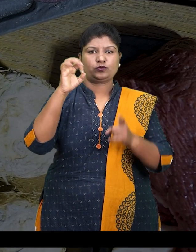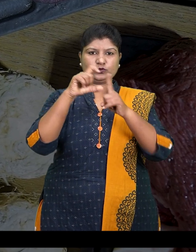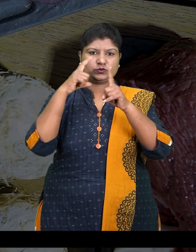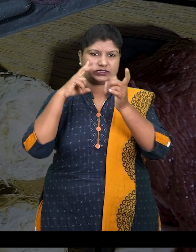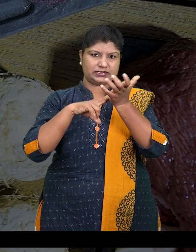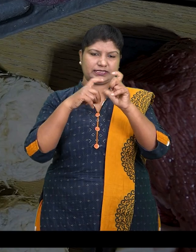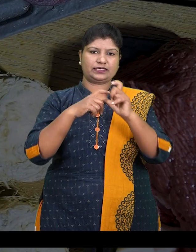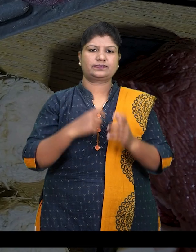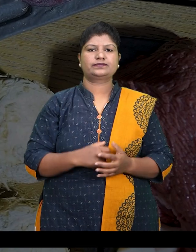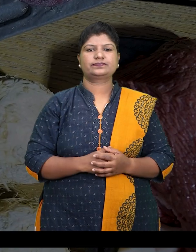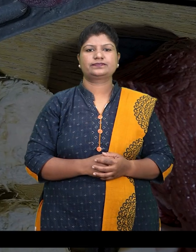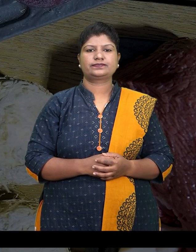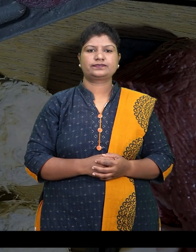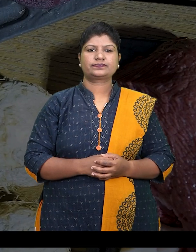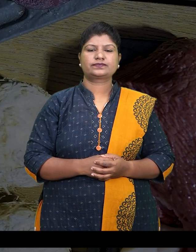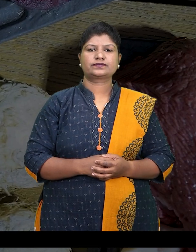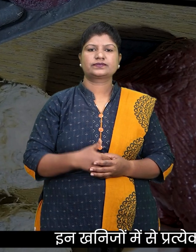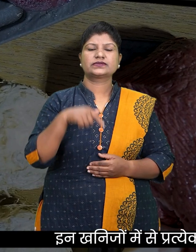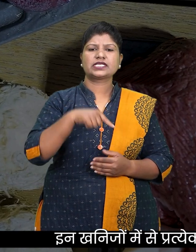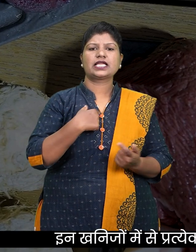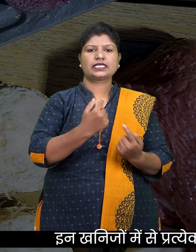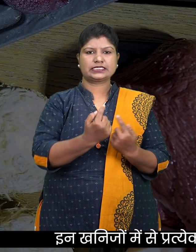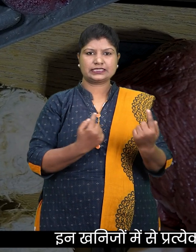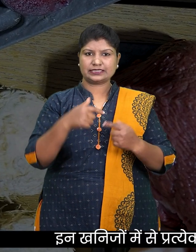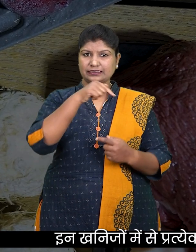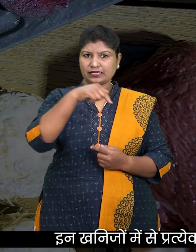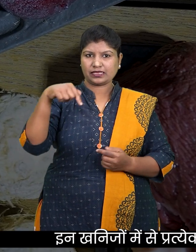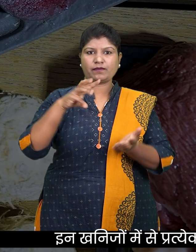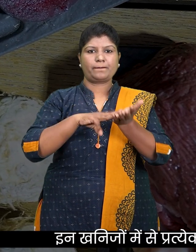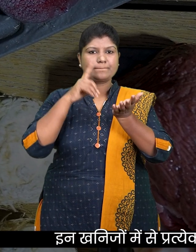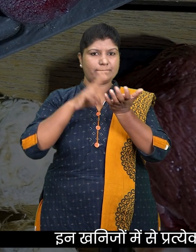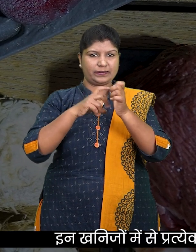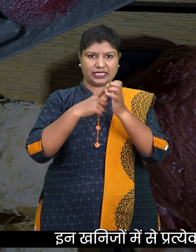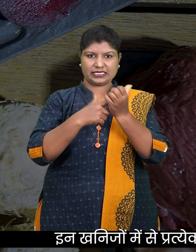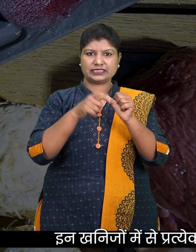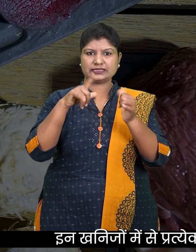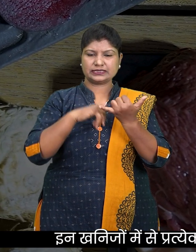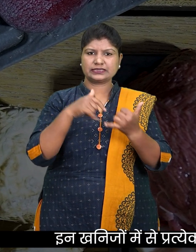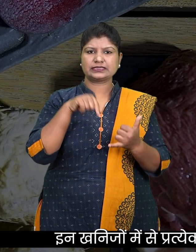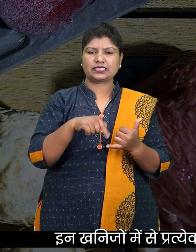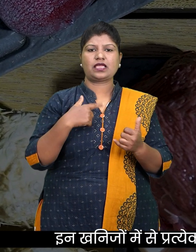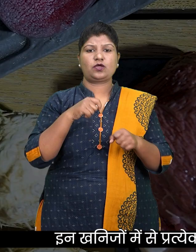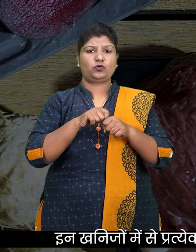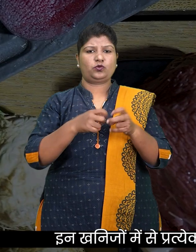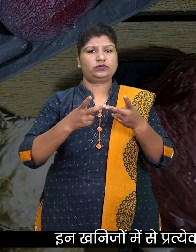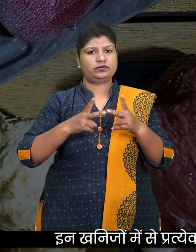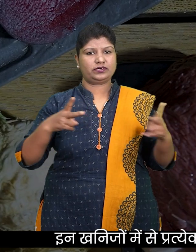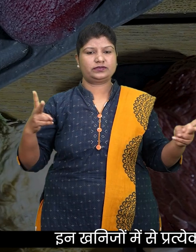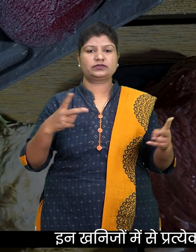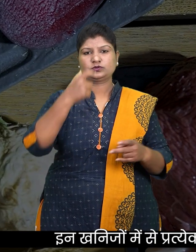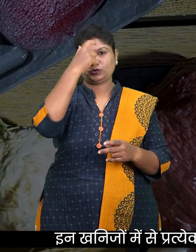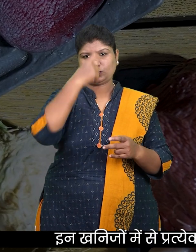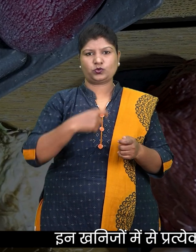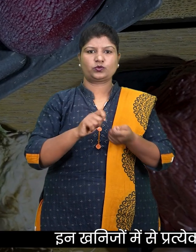और आयोडीन शामिल है। इन खनिजों में से प्रत्येक हमारे शरीर के कार्यों में